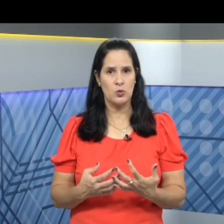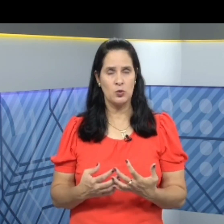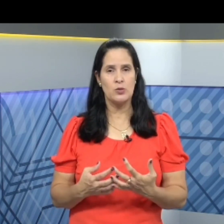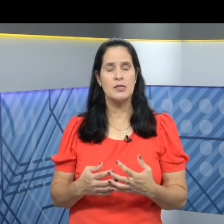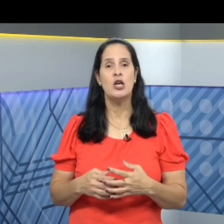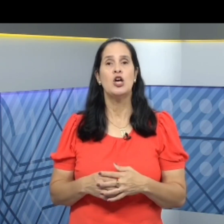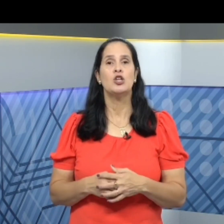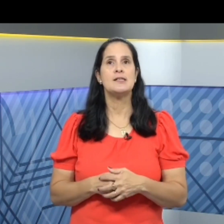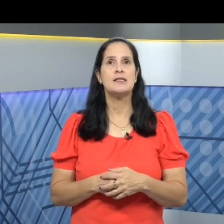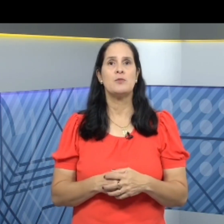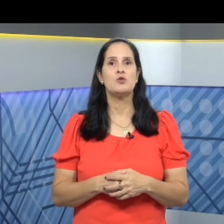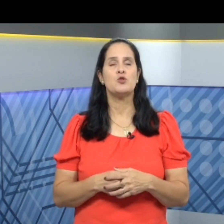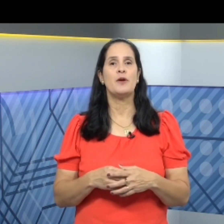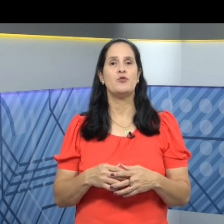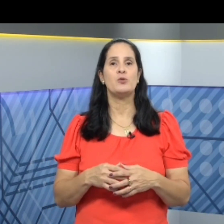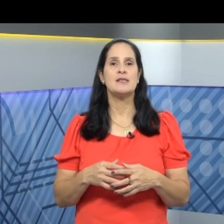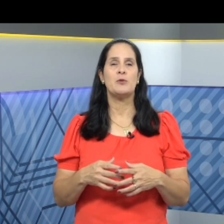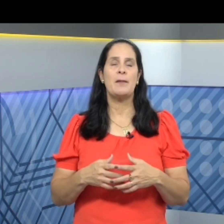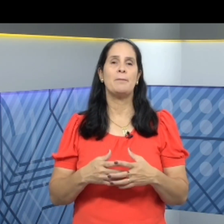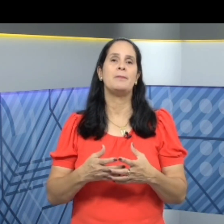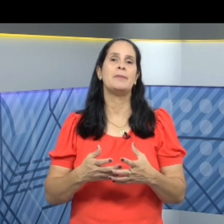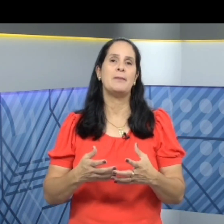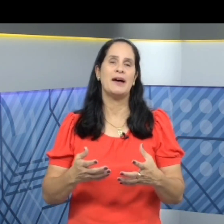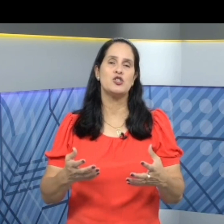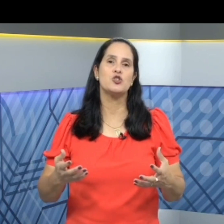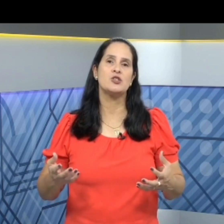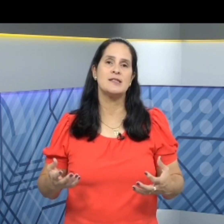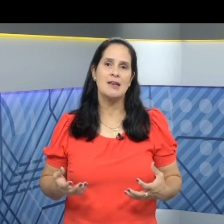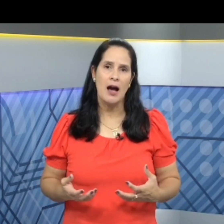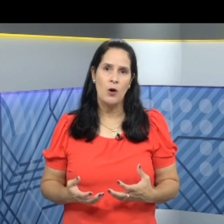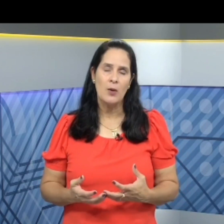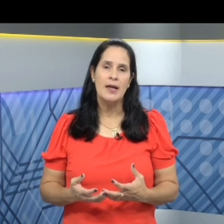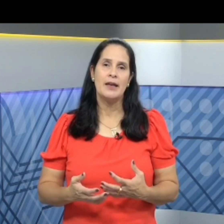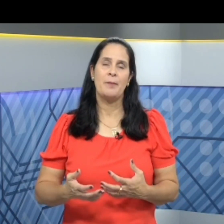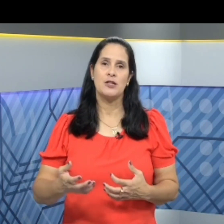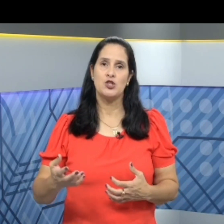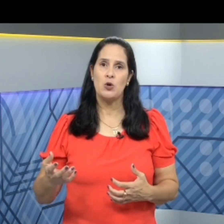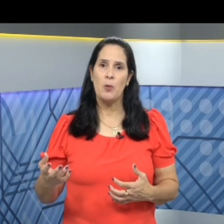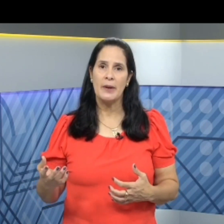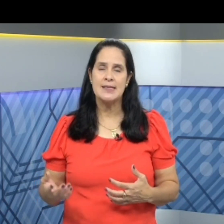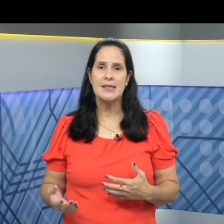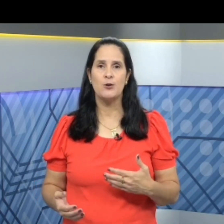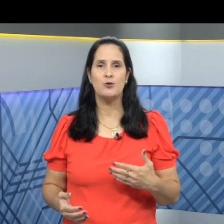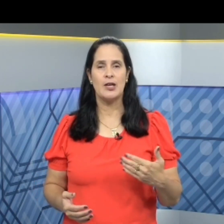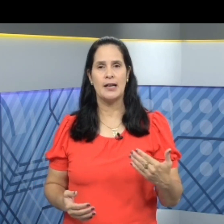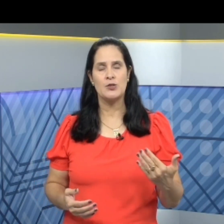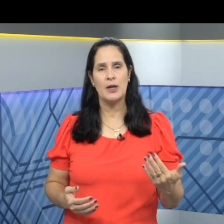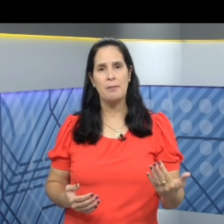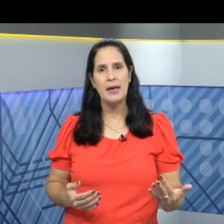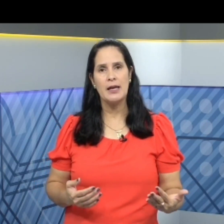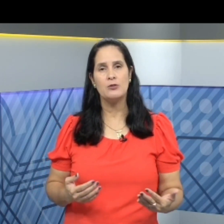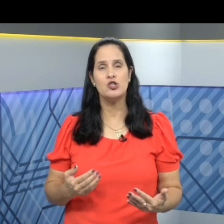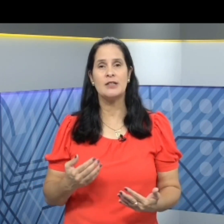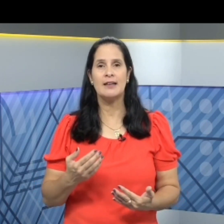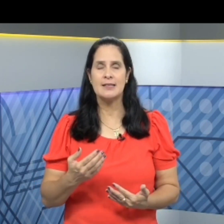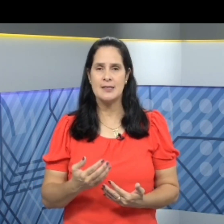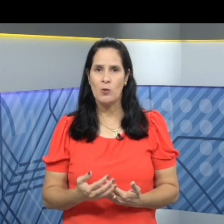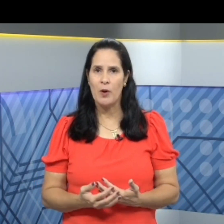estudos, nós temos uma evolução na parte social, na parte de compreensão, de relacionamento, de interação com a